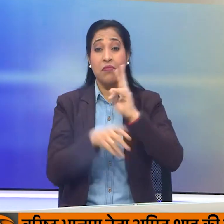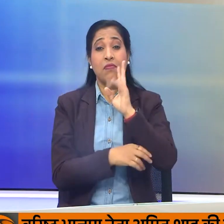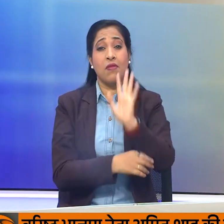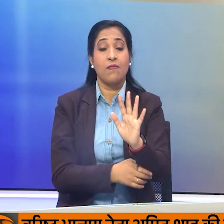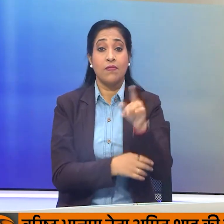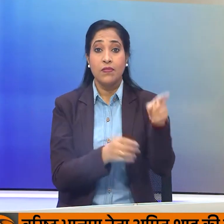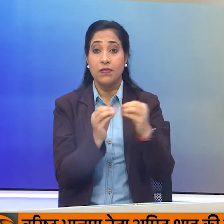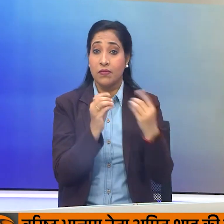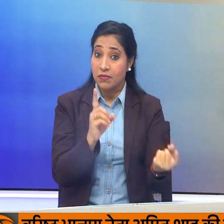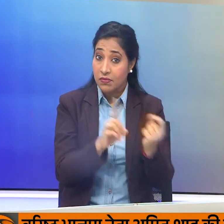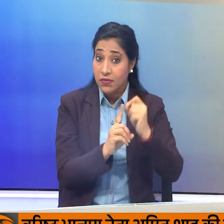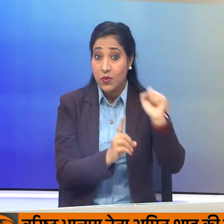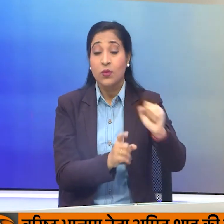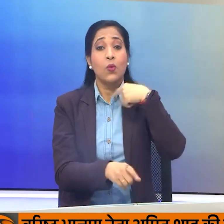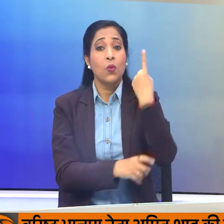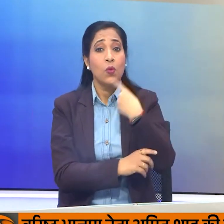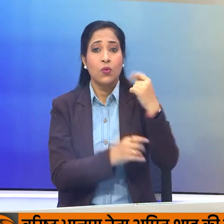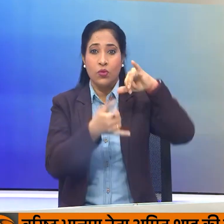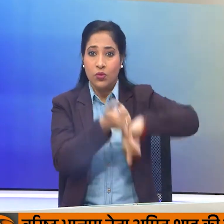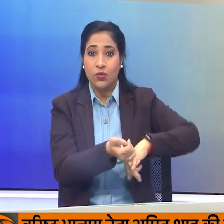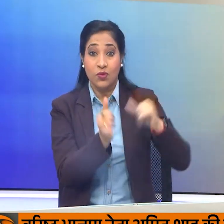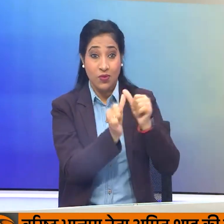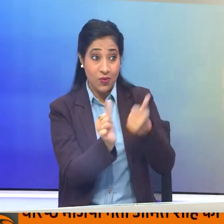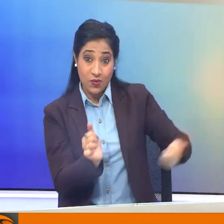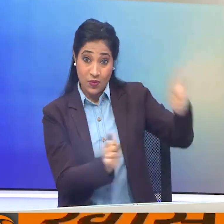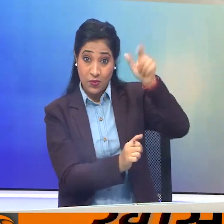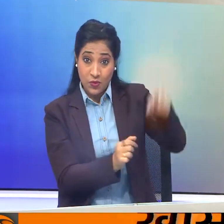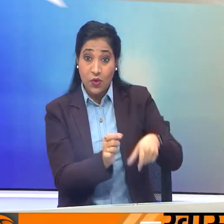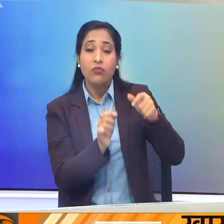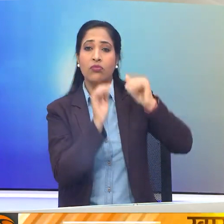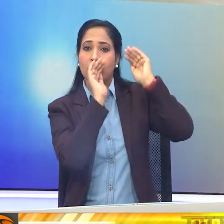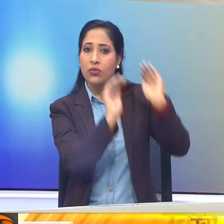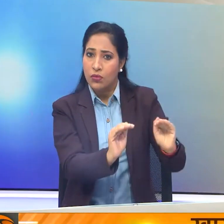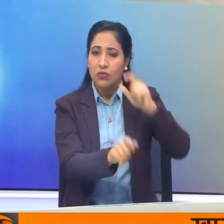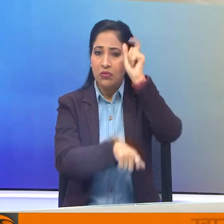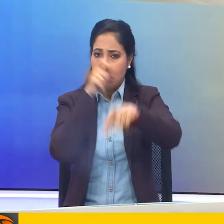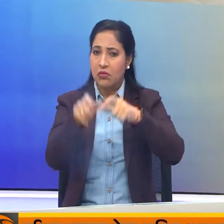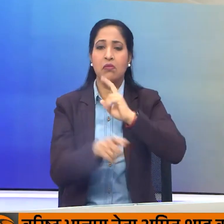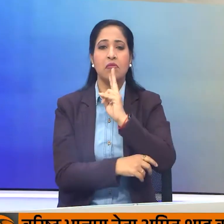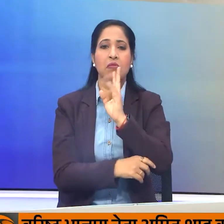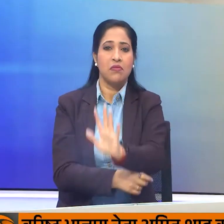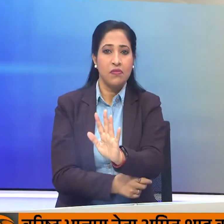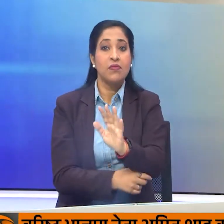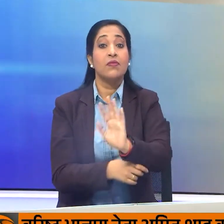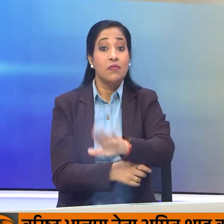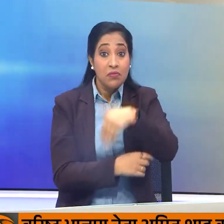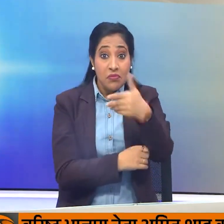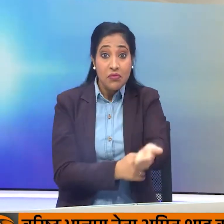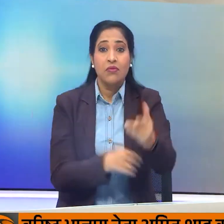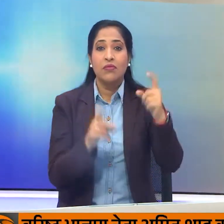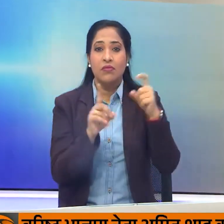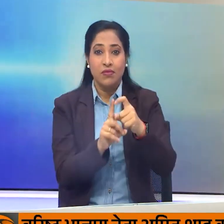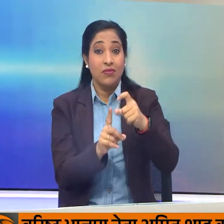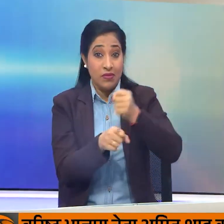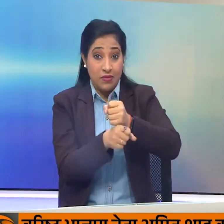यहां पर से बीजेपी के उम्मीदवार सुमेंदु अधिकारी के समर्थन में जनसभा को संबोधित करेंगे। इसके बाद घाटल में